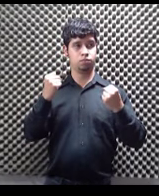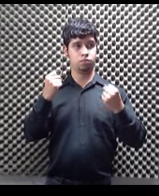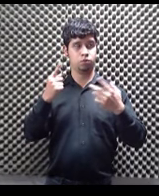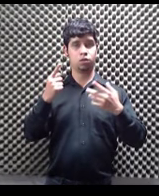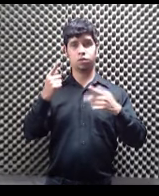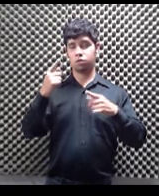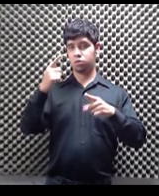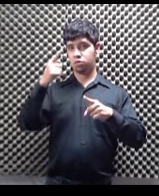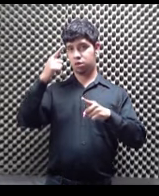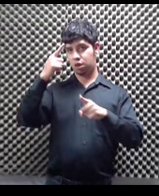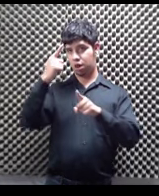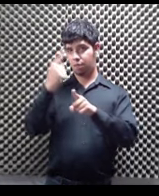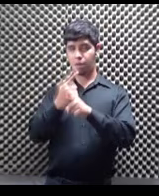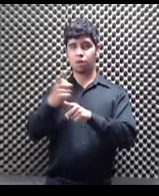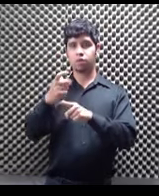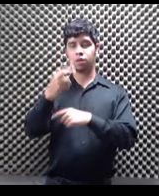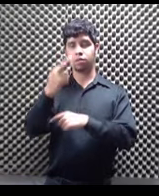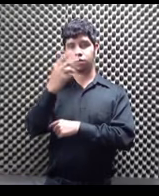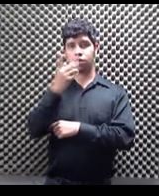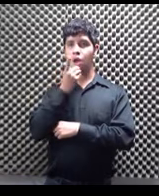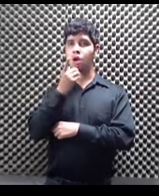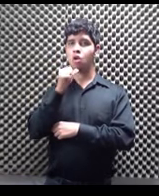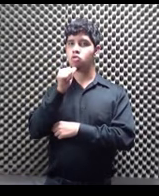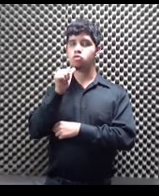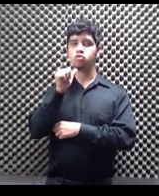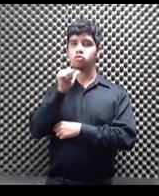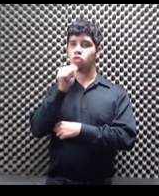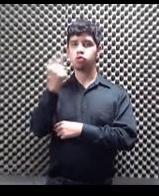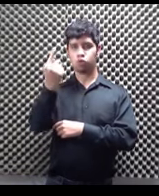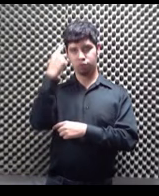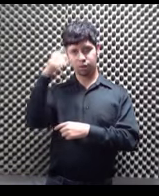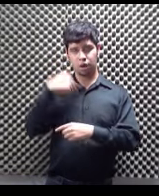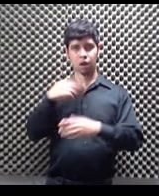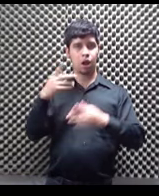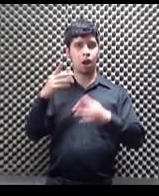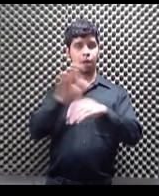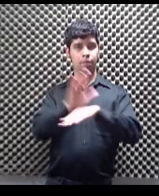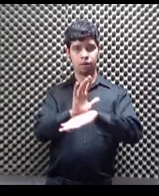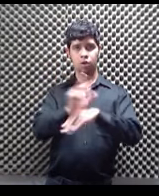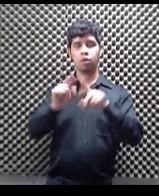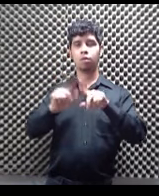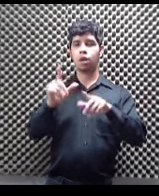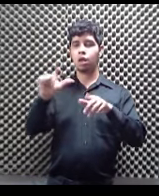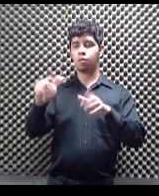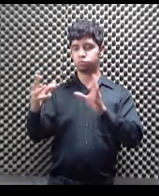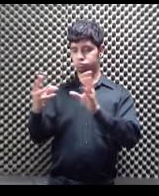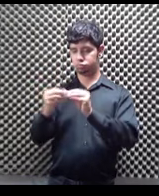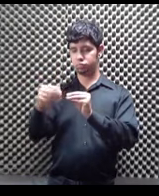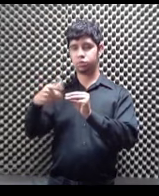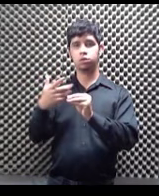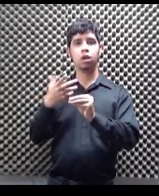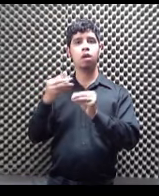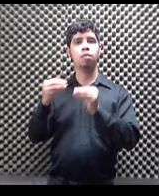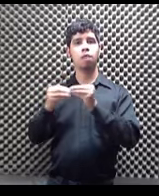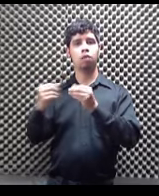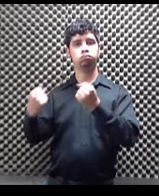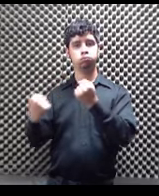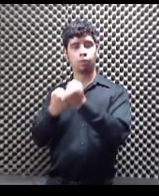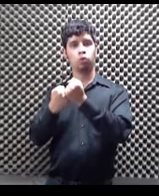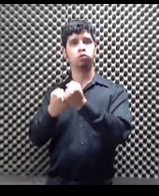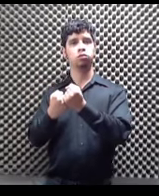de la República uh-huh. que vienen no solo para la película, sino para el encuentro de coproducción que se va a llevar a claro.